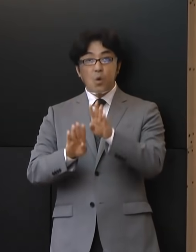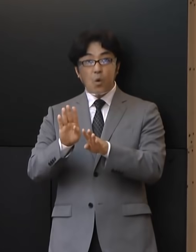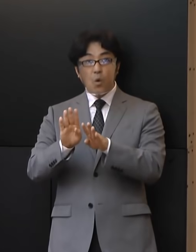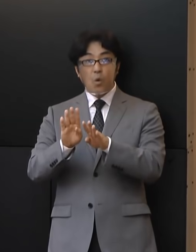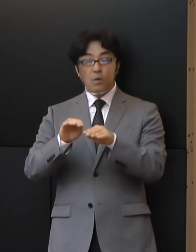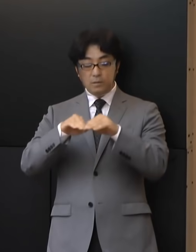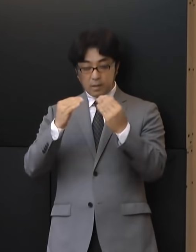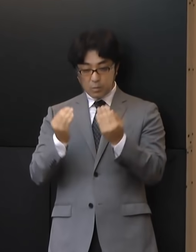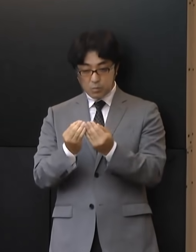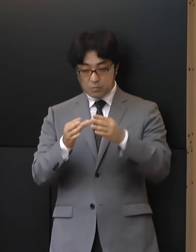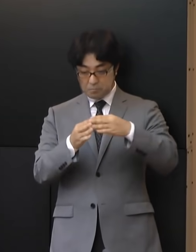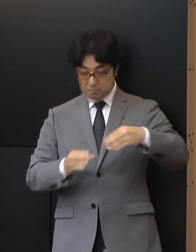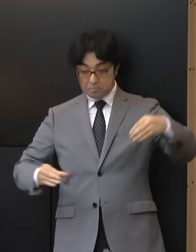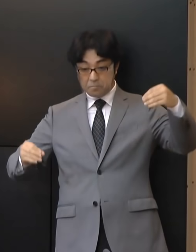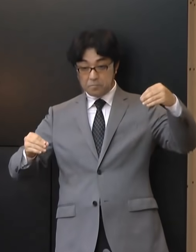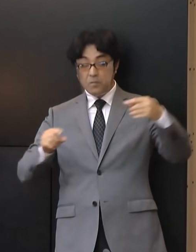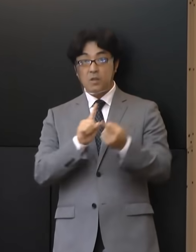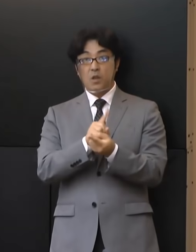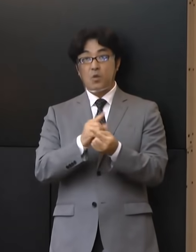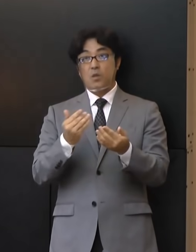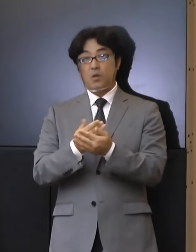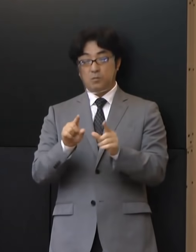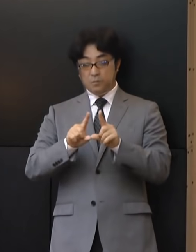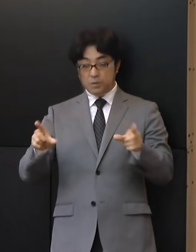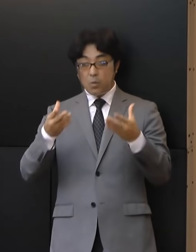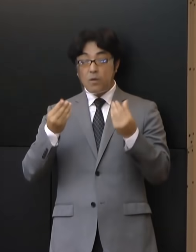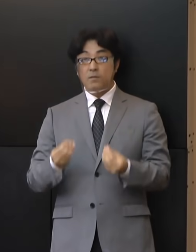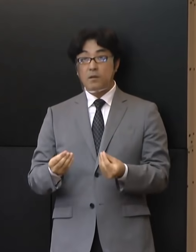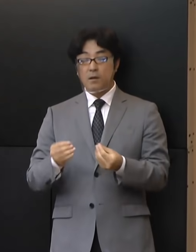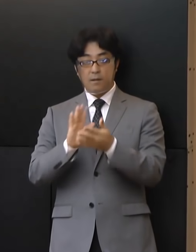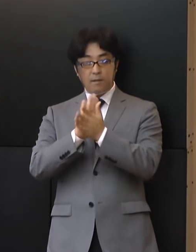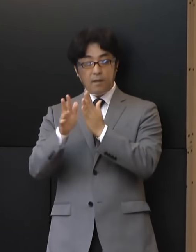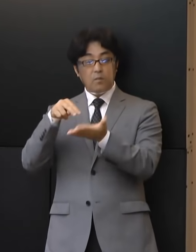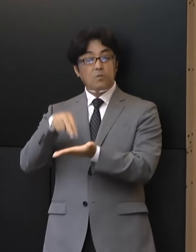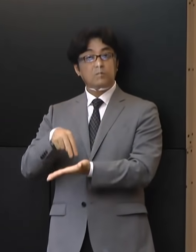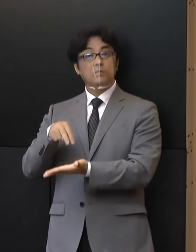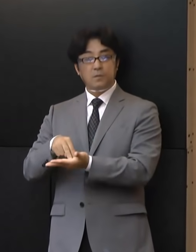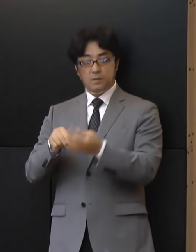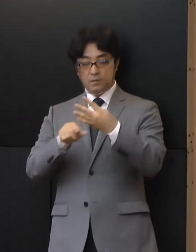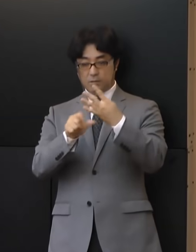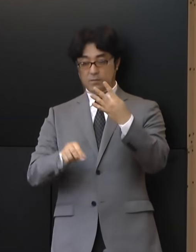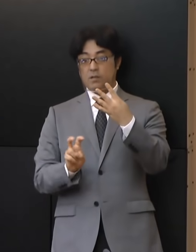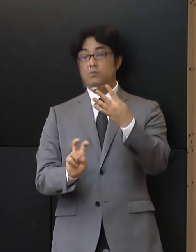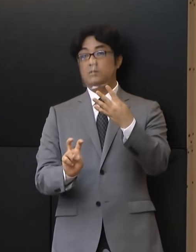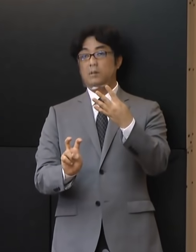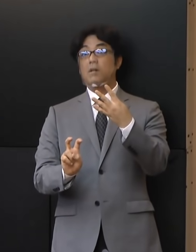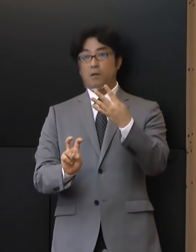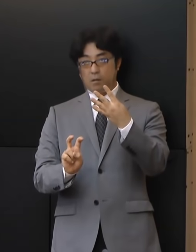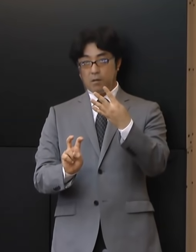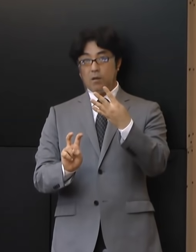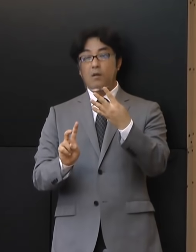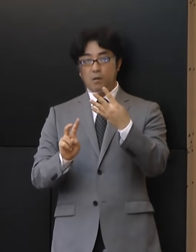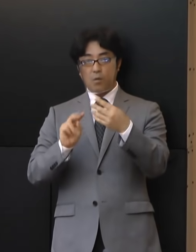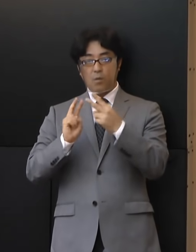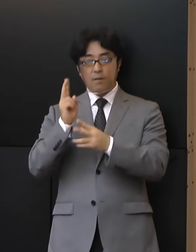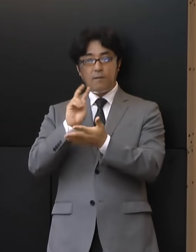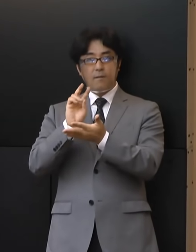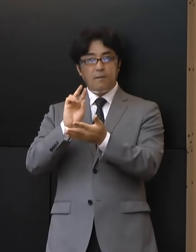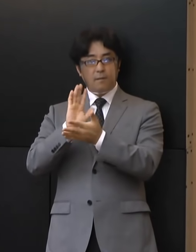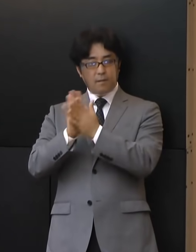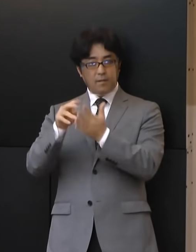道府県に拡大したことを受け、県においては4月20日独自の緊急事態宣言を発出すると